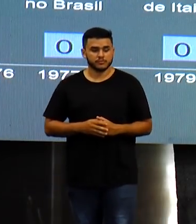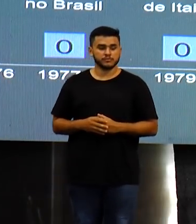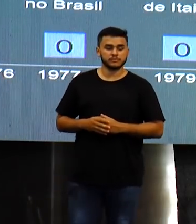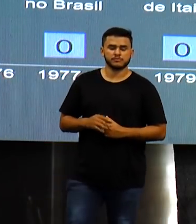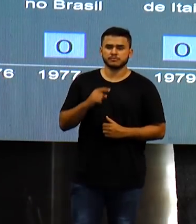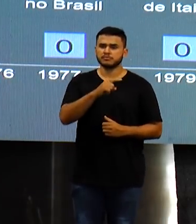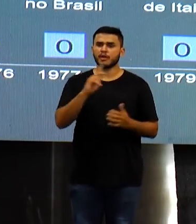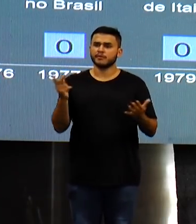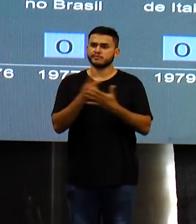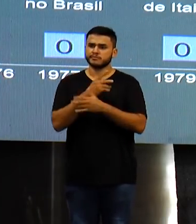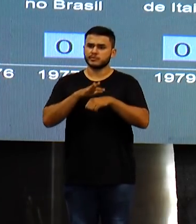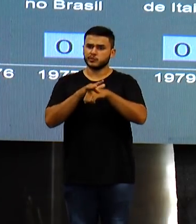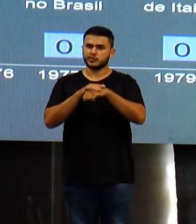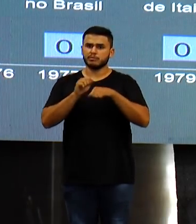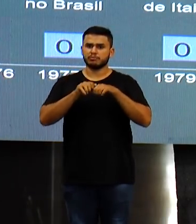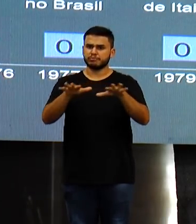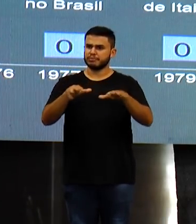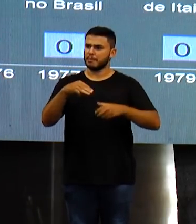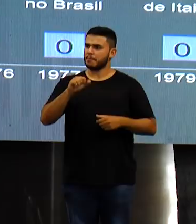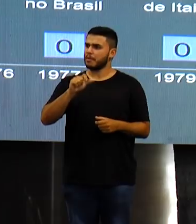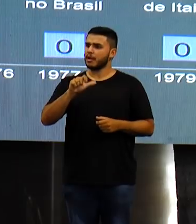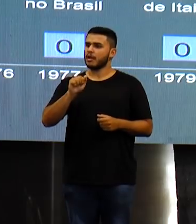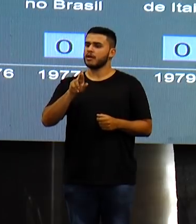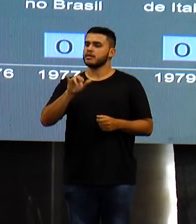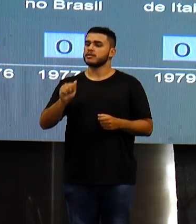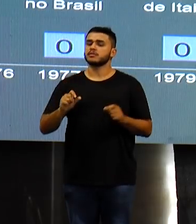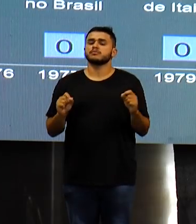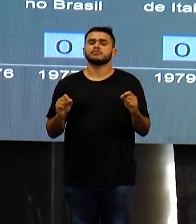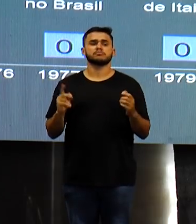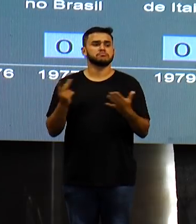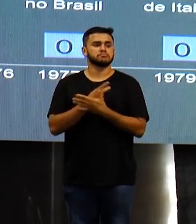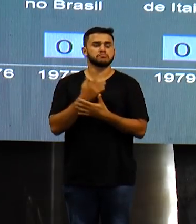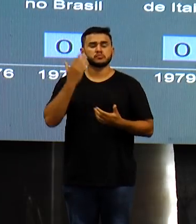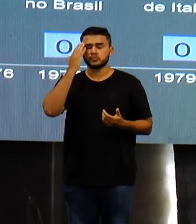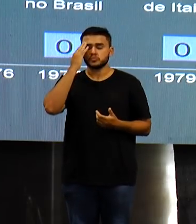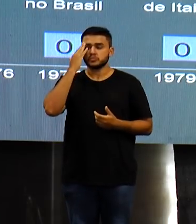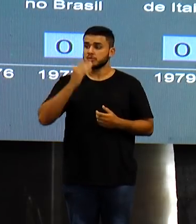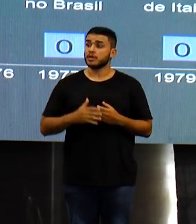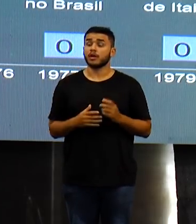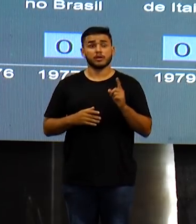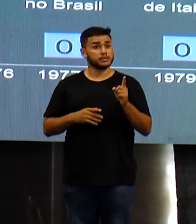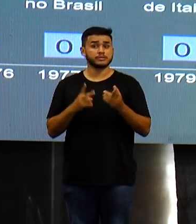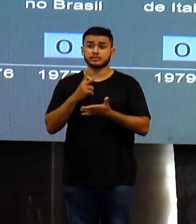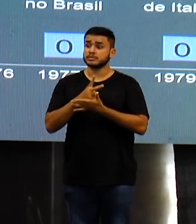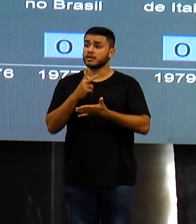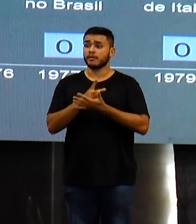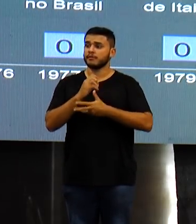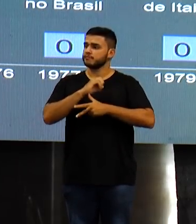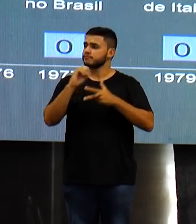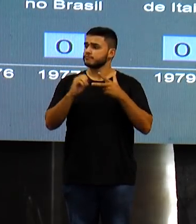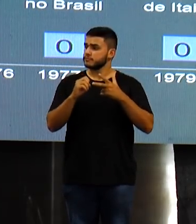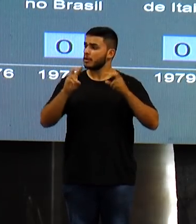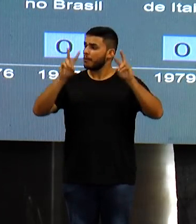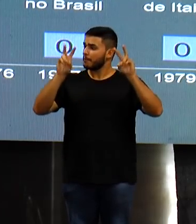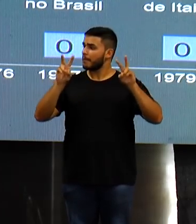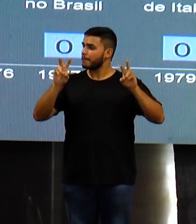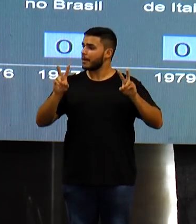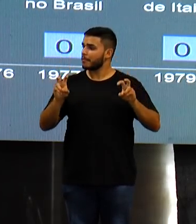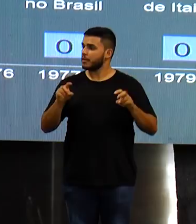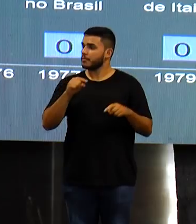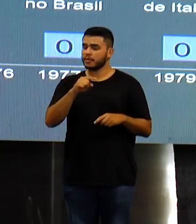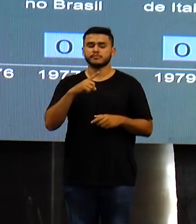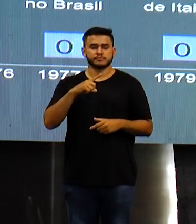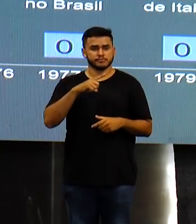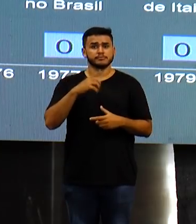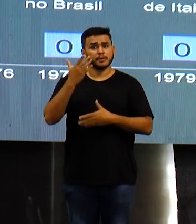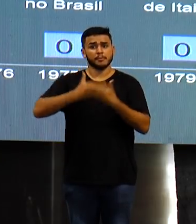tem a ver a malária? Só um detalhe. Tudo que eu estou dizendo aqui para vocês já caiu na prova do Enem. Tudo que eu estou dizendo aqui para vocês